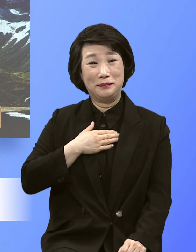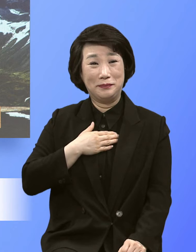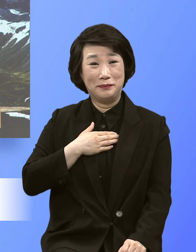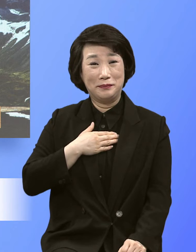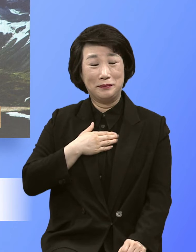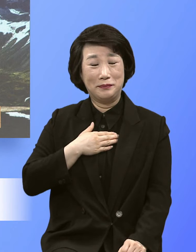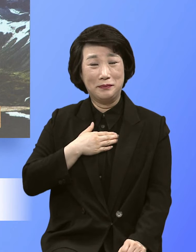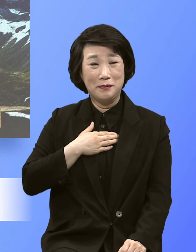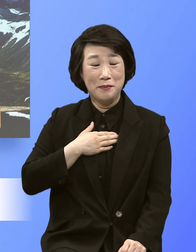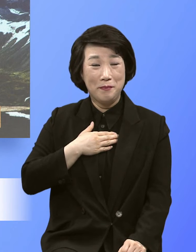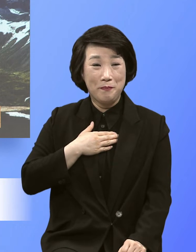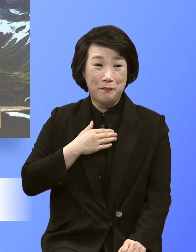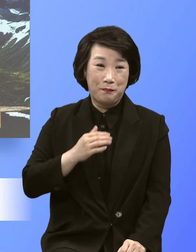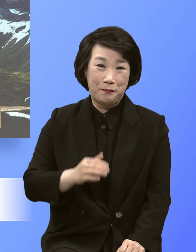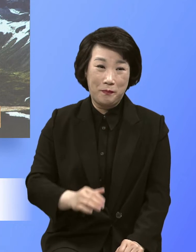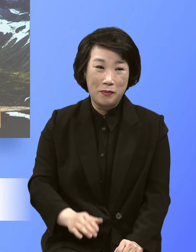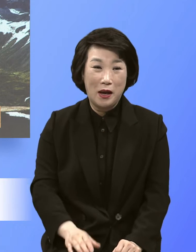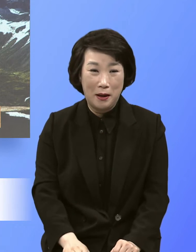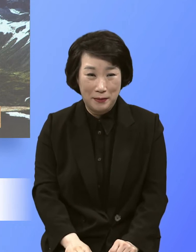하는 것입니다.